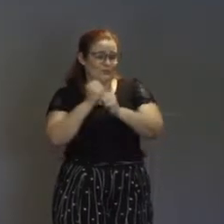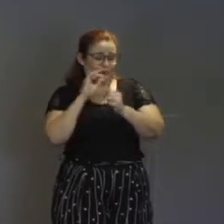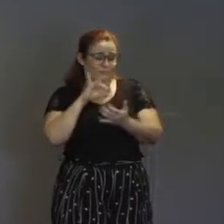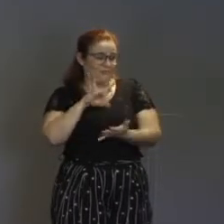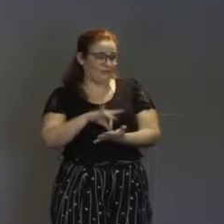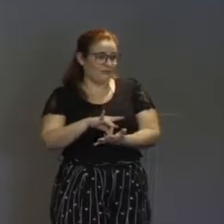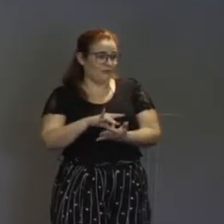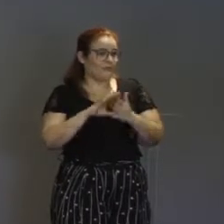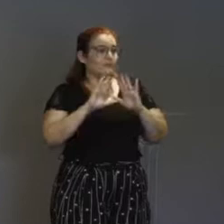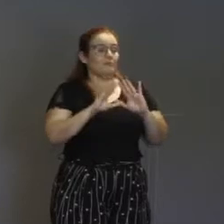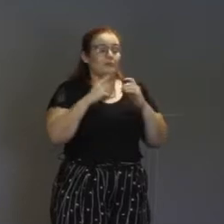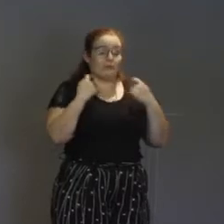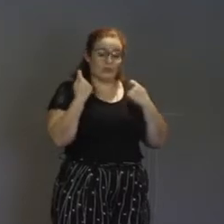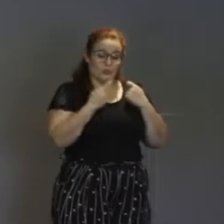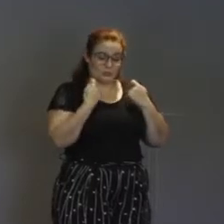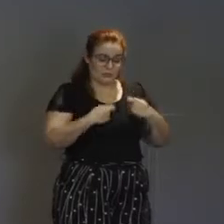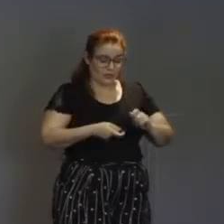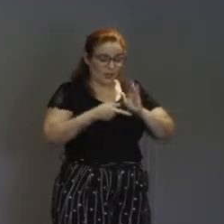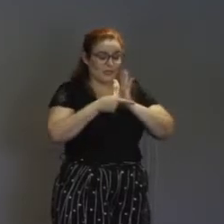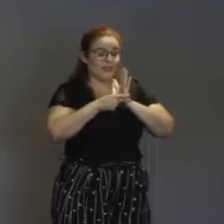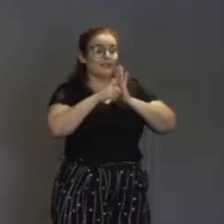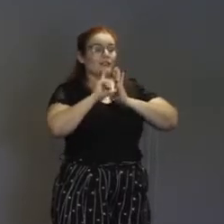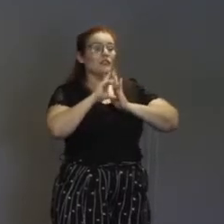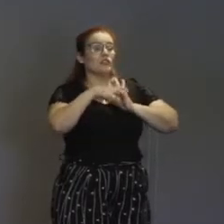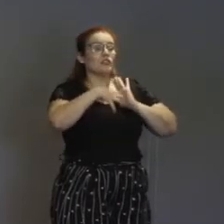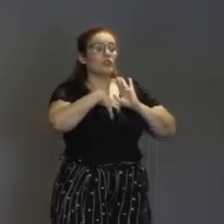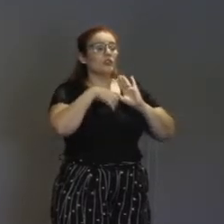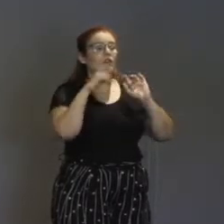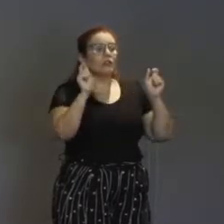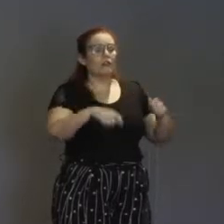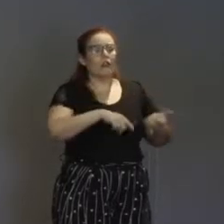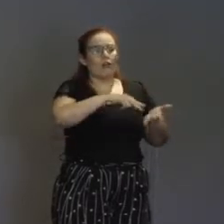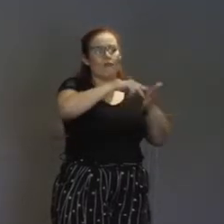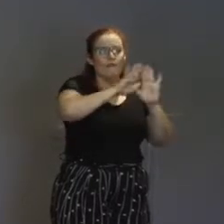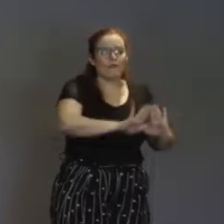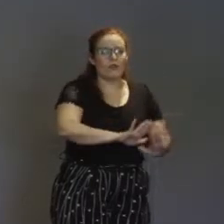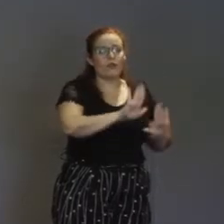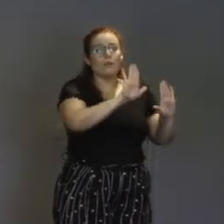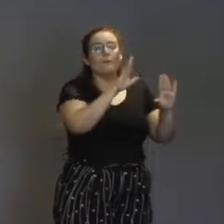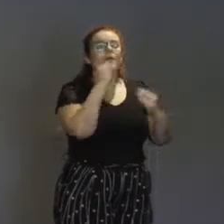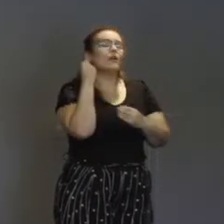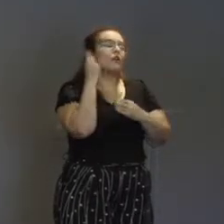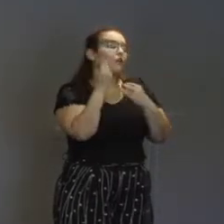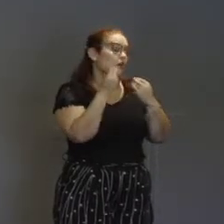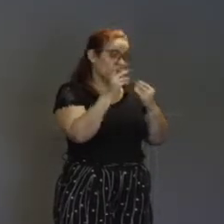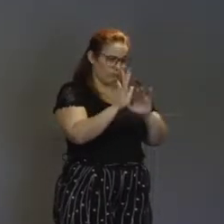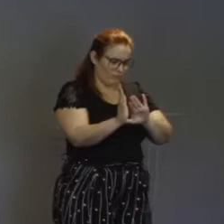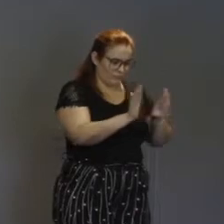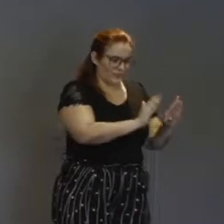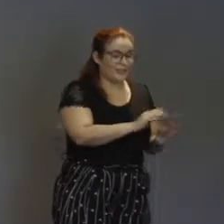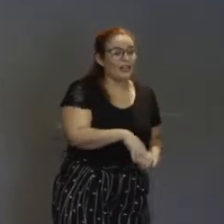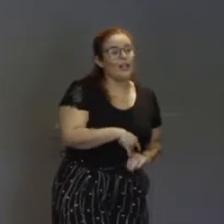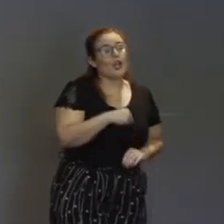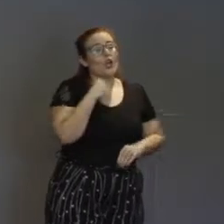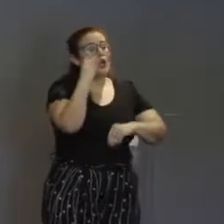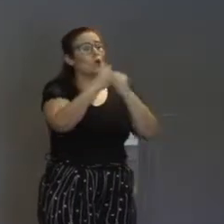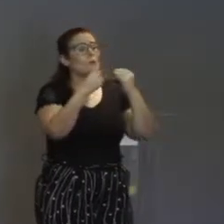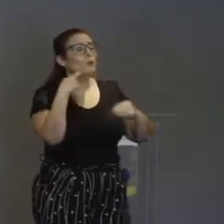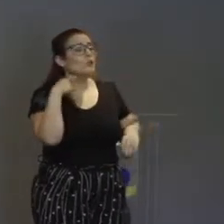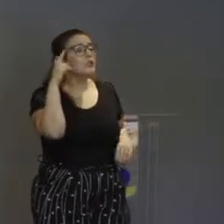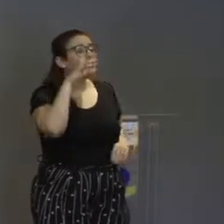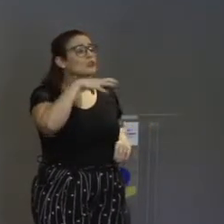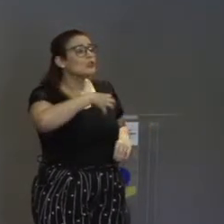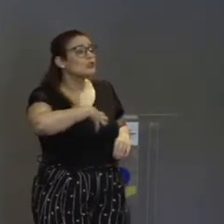você se antecipar ao que seria uma dinâmica que pudesse se estabelecer ali, e outra é como é que você consegue ter uma outra forma de